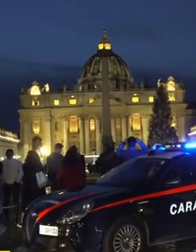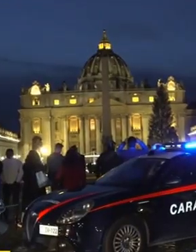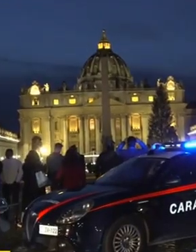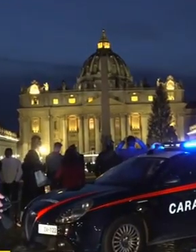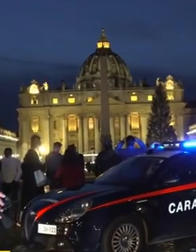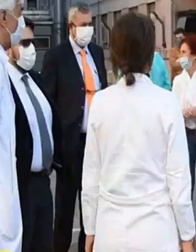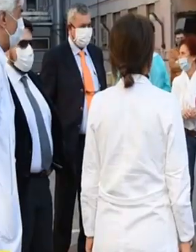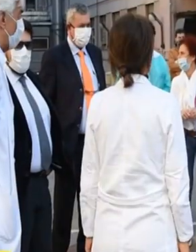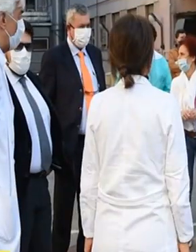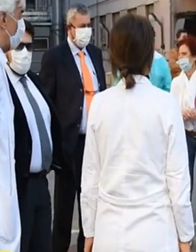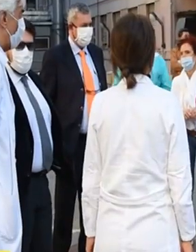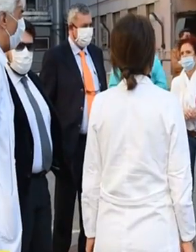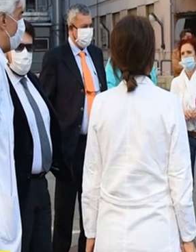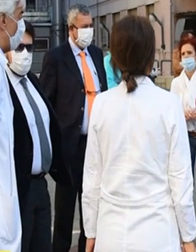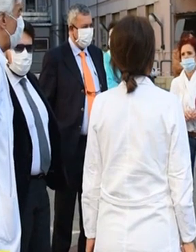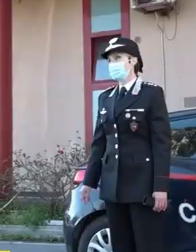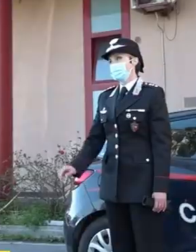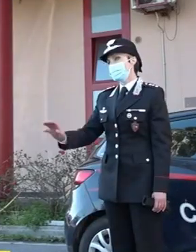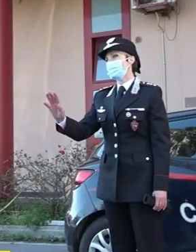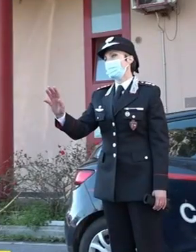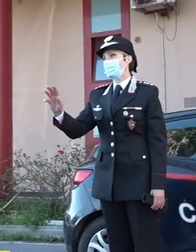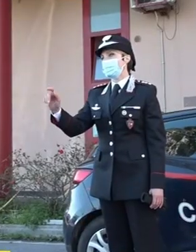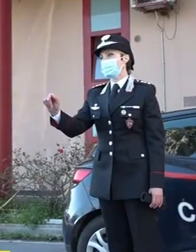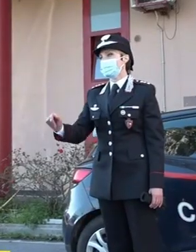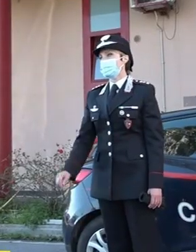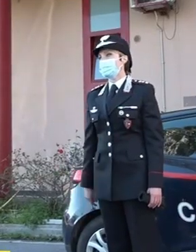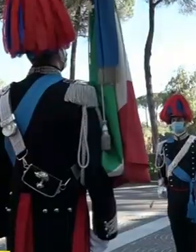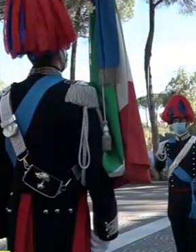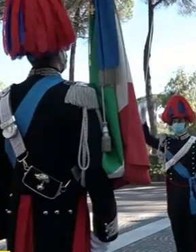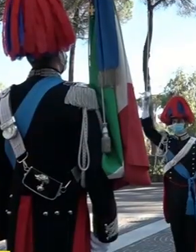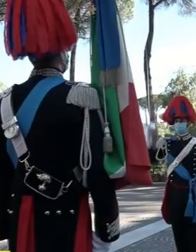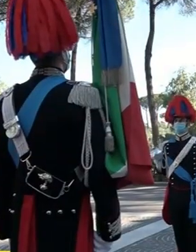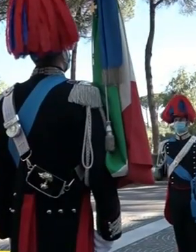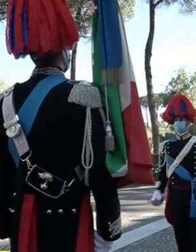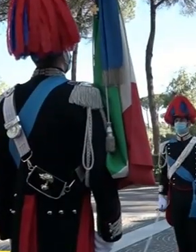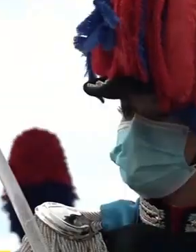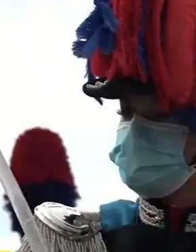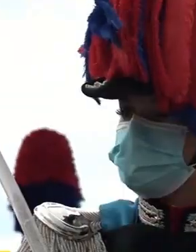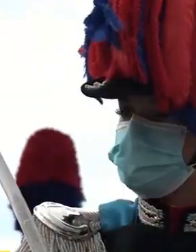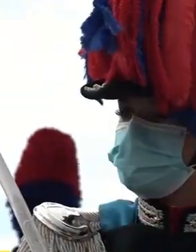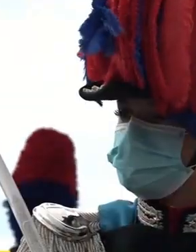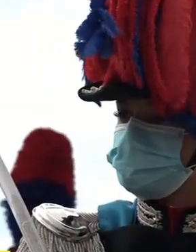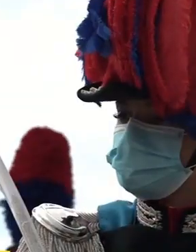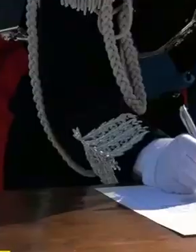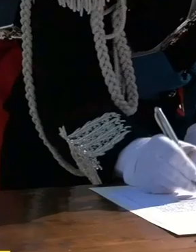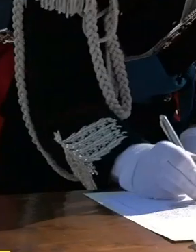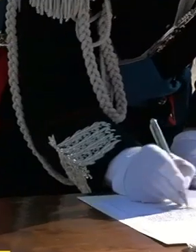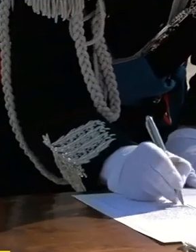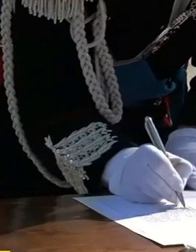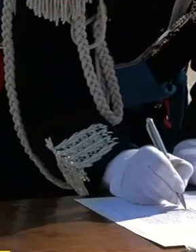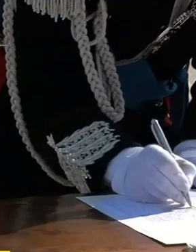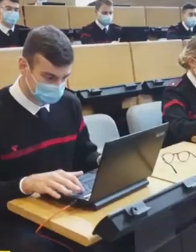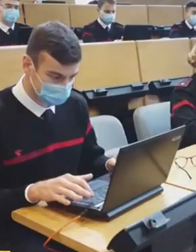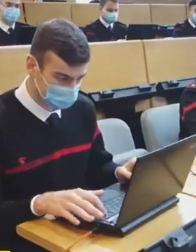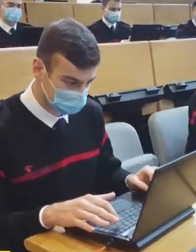più naturale del mondo. Dedicare la propria esistenza al servizio degli altri e aggiungere al mondo se stessi. Dipende tutto da una